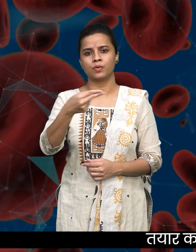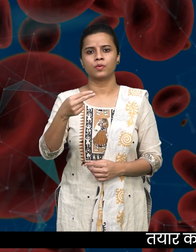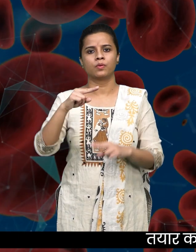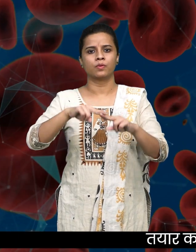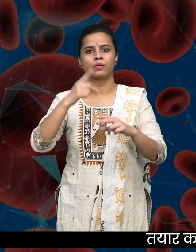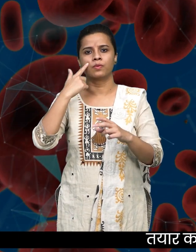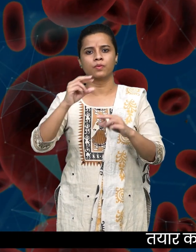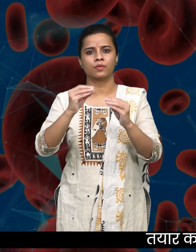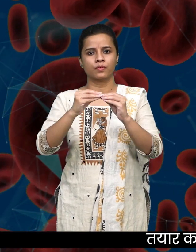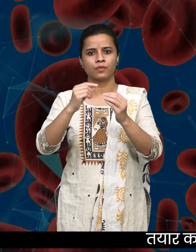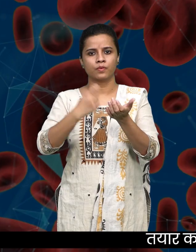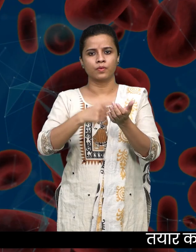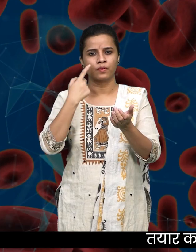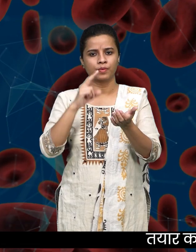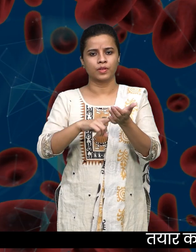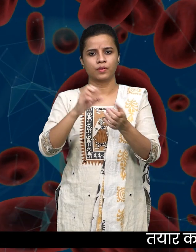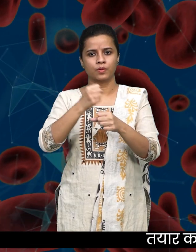करतात.